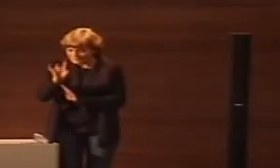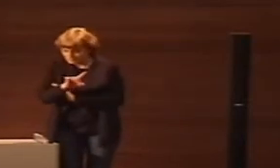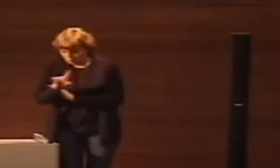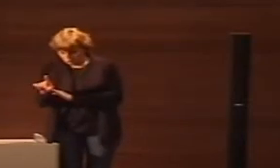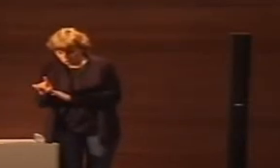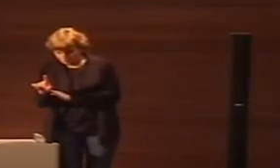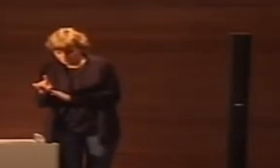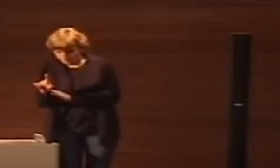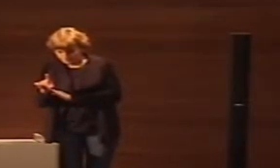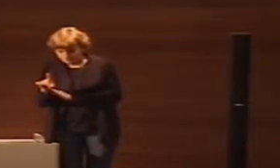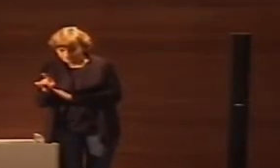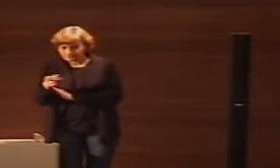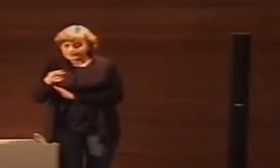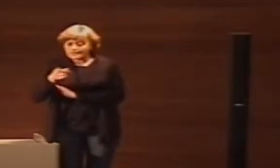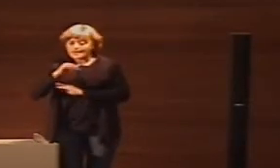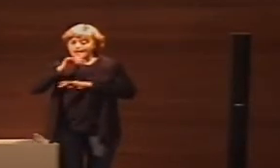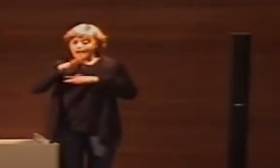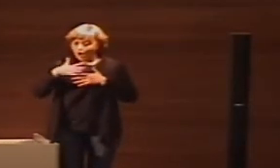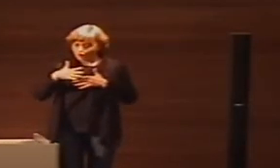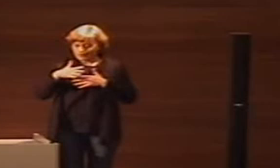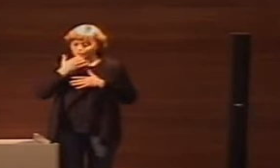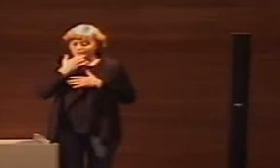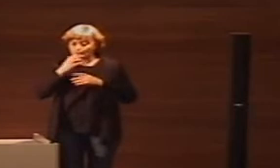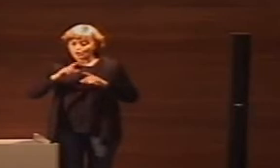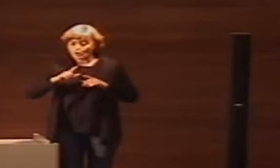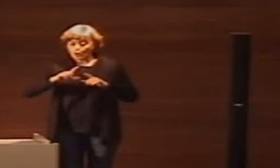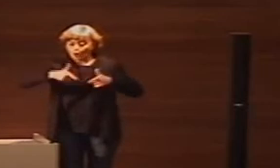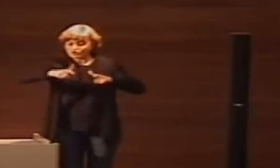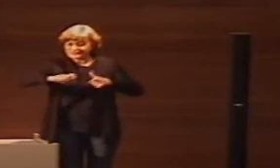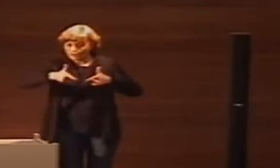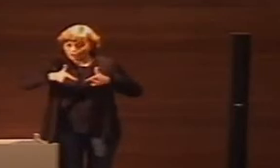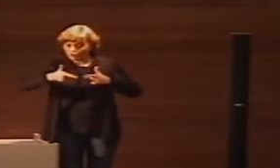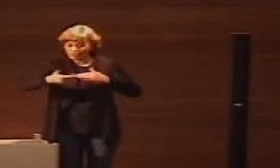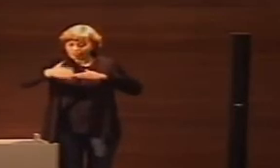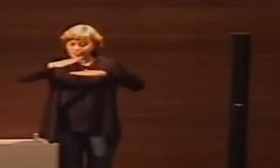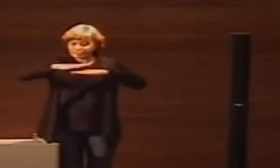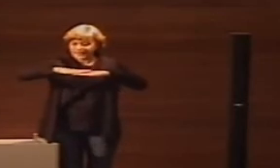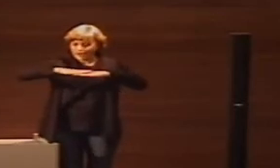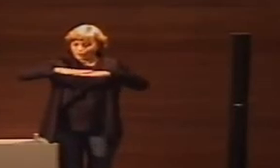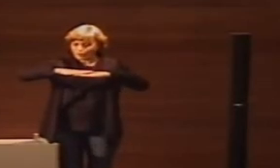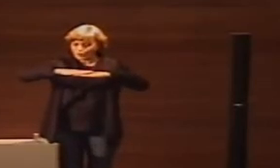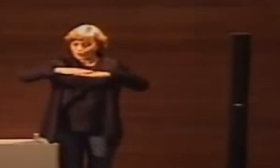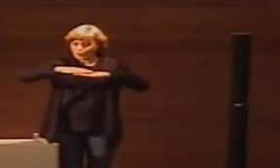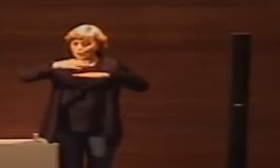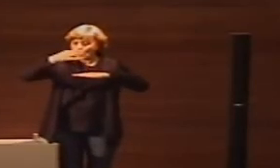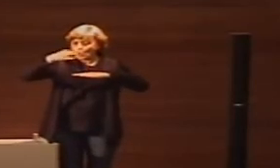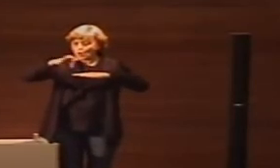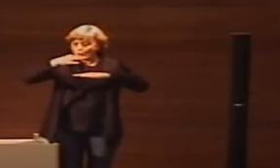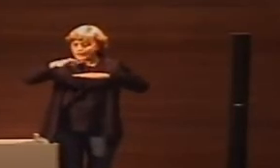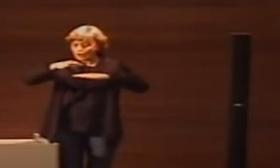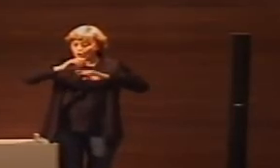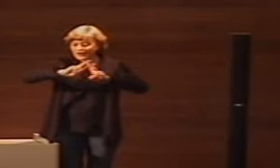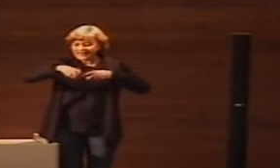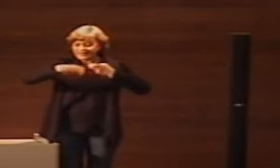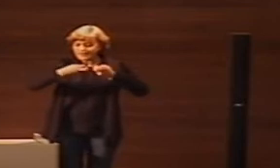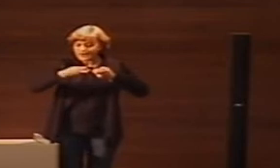El debate principal es, ¿solo cerramos la fracción orgánica o también otras fracciones? Parece que cuando se cierran otras fracciones, como la fracción resto, los resultados